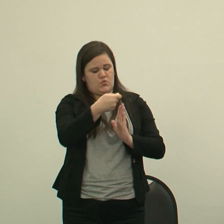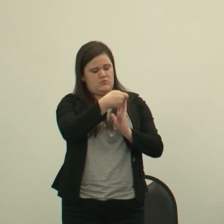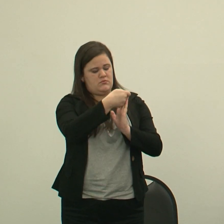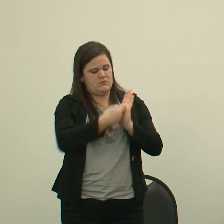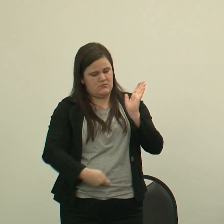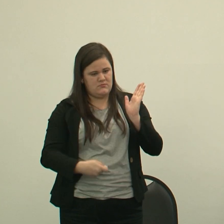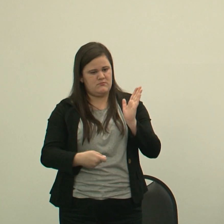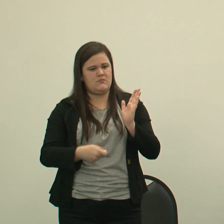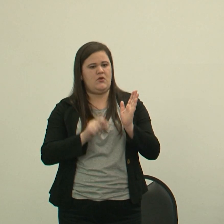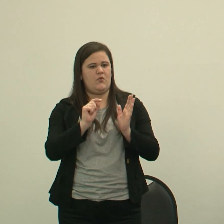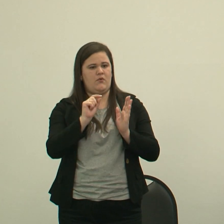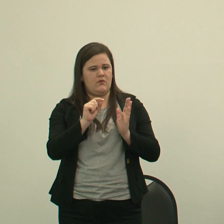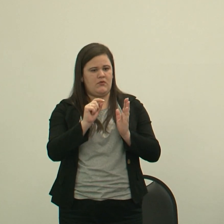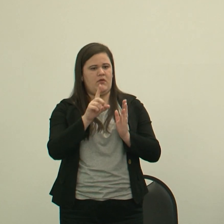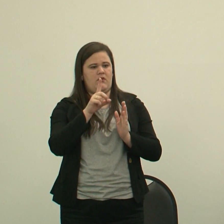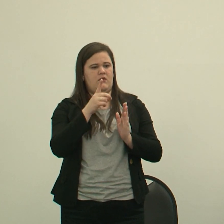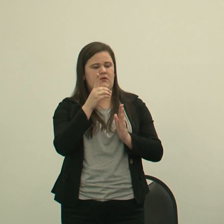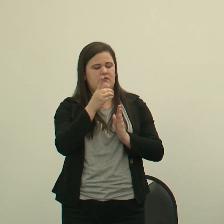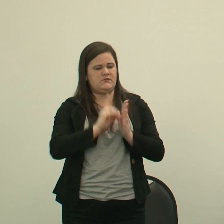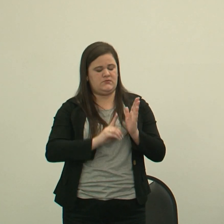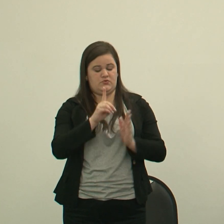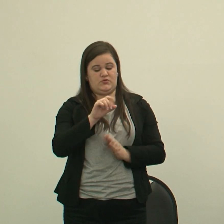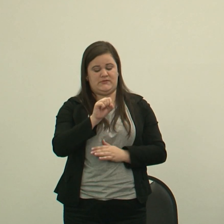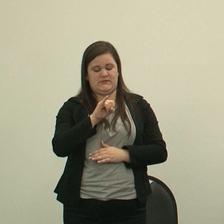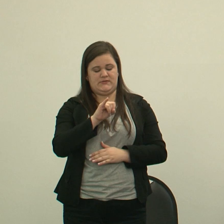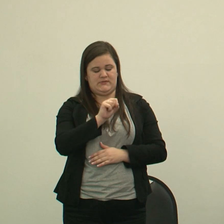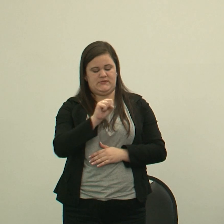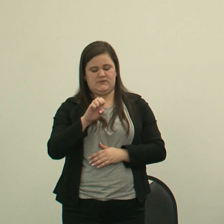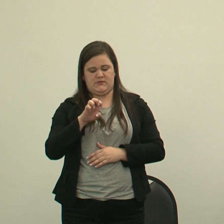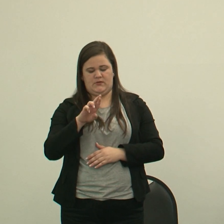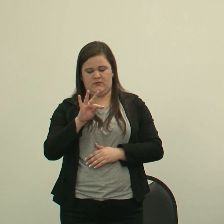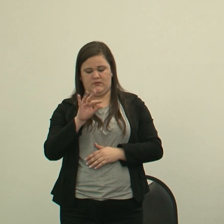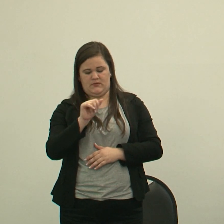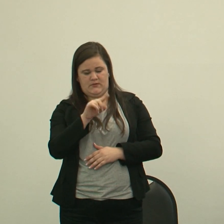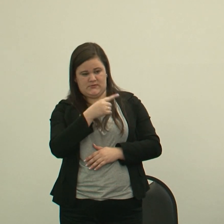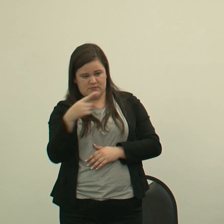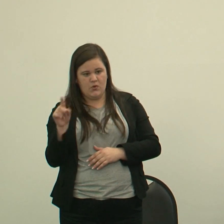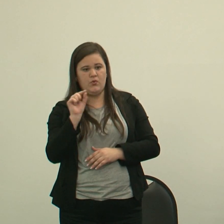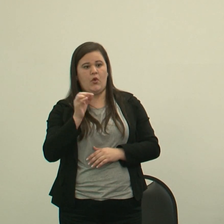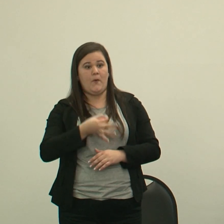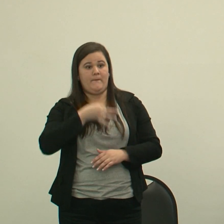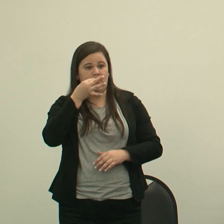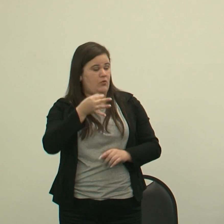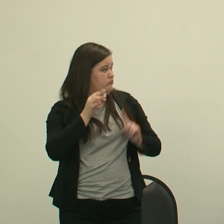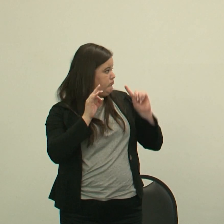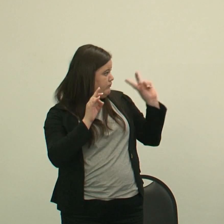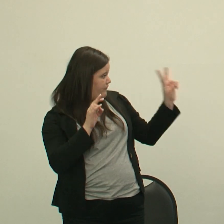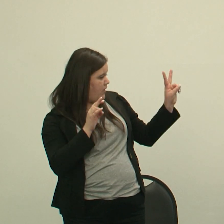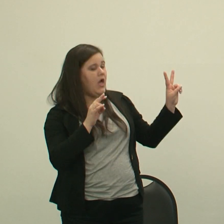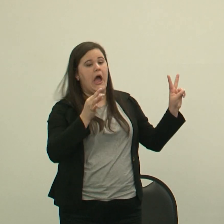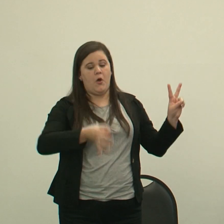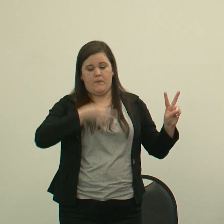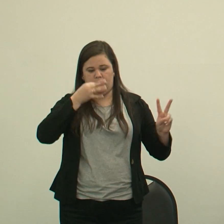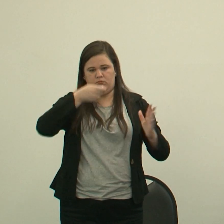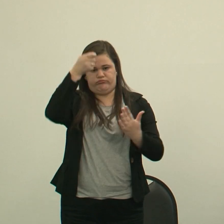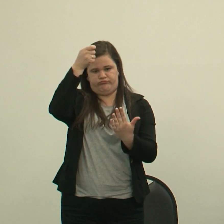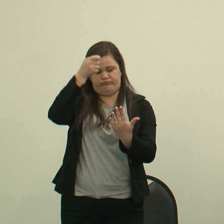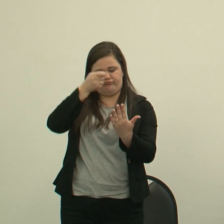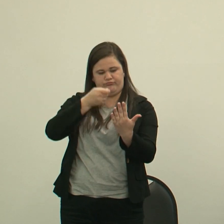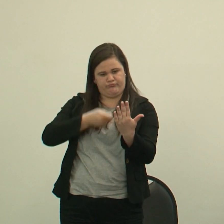daquela dissertação que a gente trabalha com alunos de terceiro ano, que ele seja capaz de escrever um texto de opinião a partir dessa tirinha, sobre